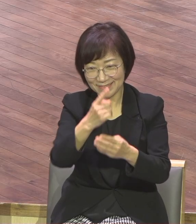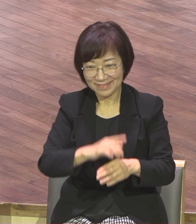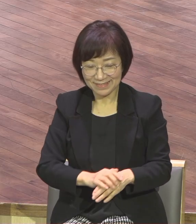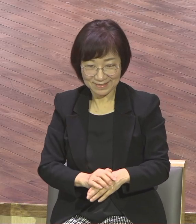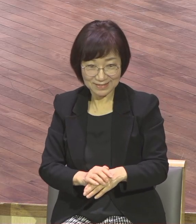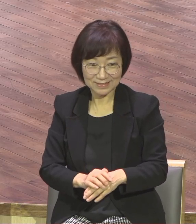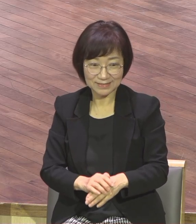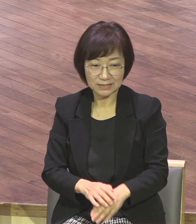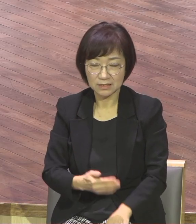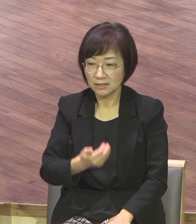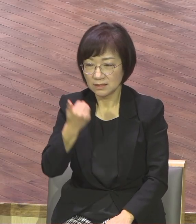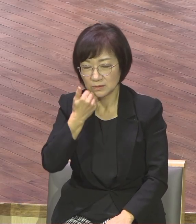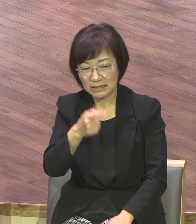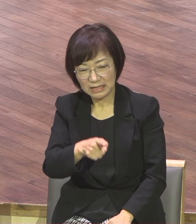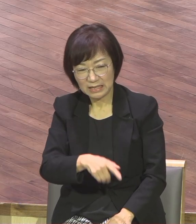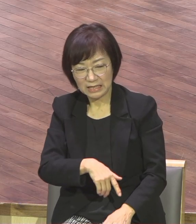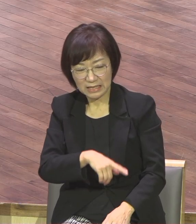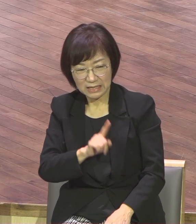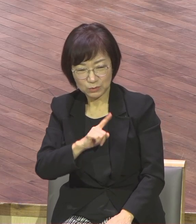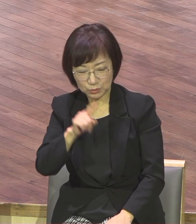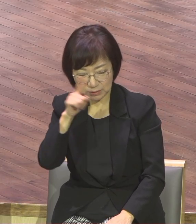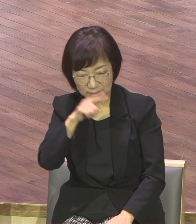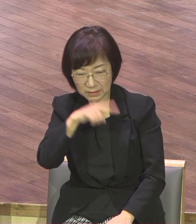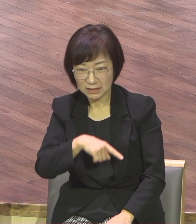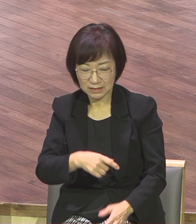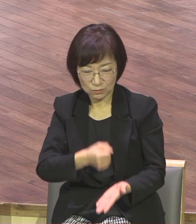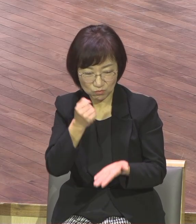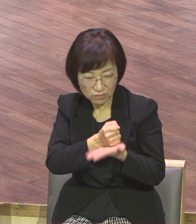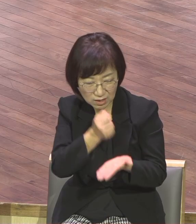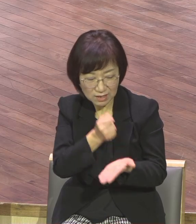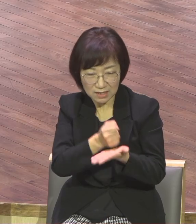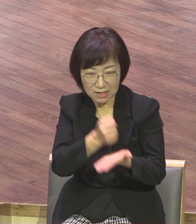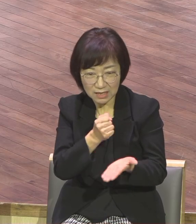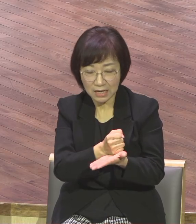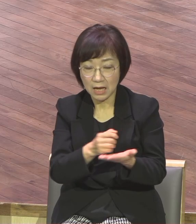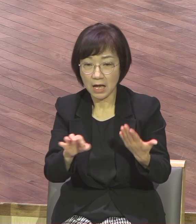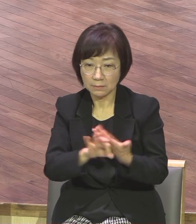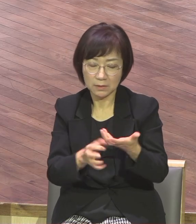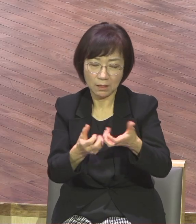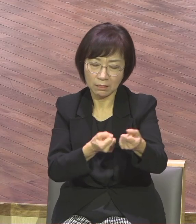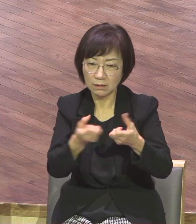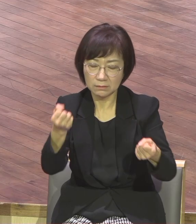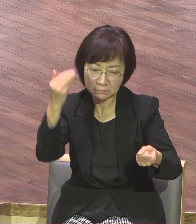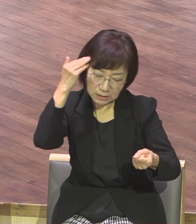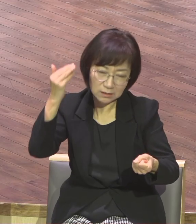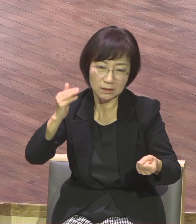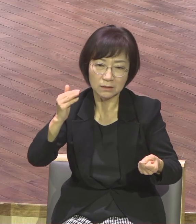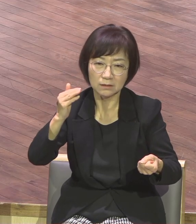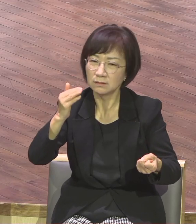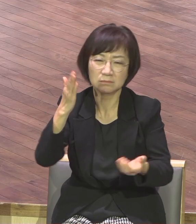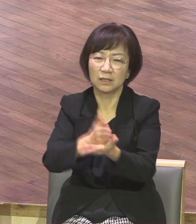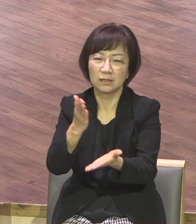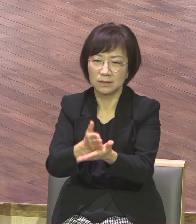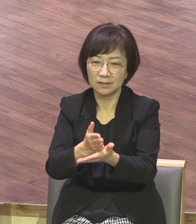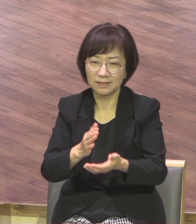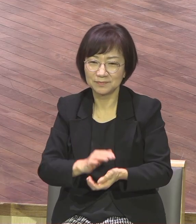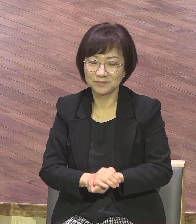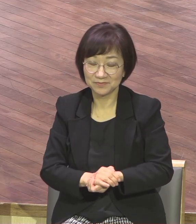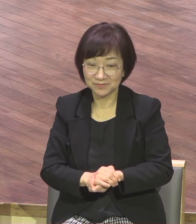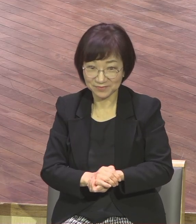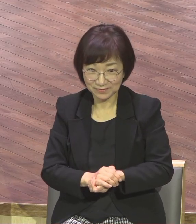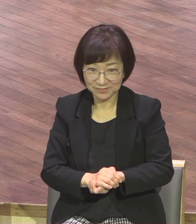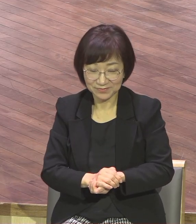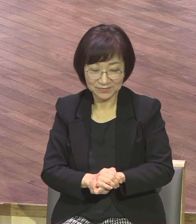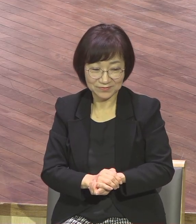부정적입니다. 맨날 비판하고 판단하고 늘 그렇게 딴소리하고 딴짓하고